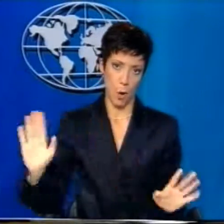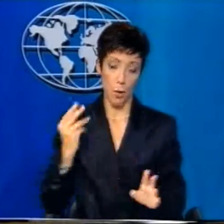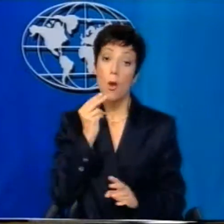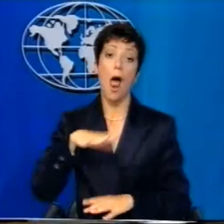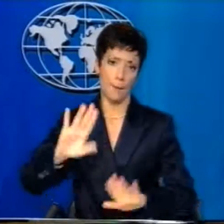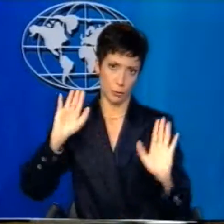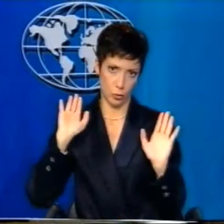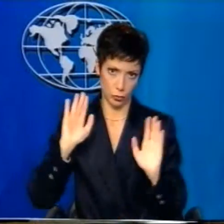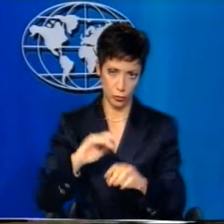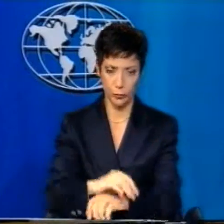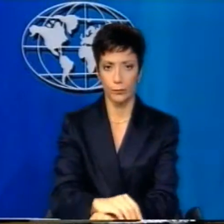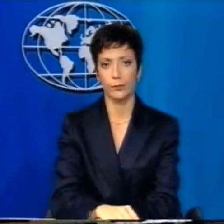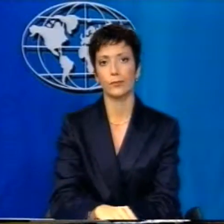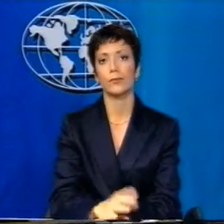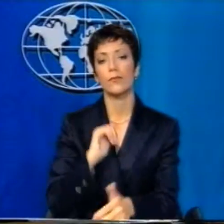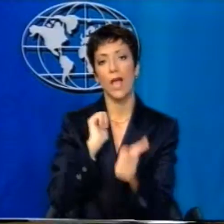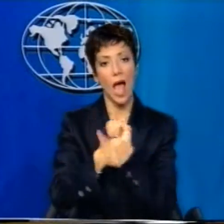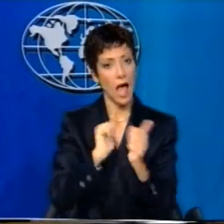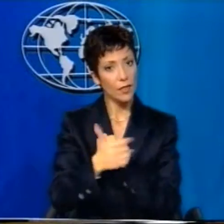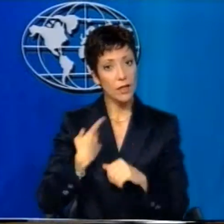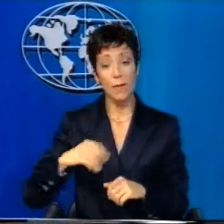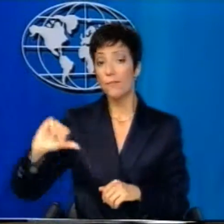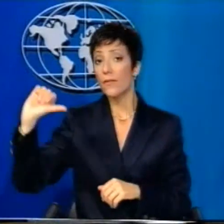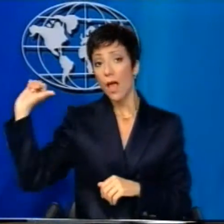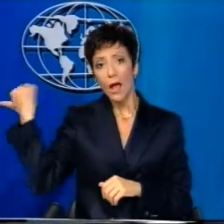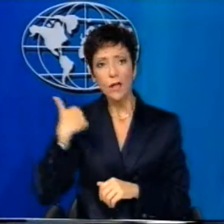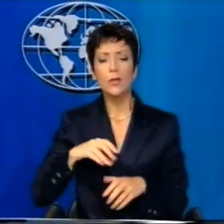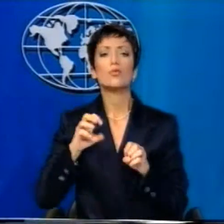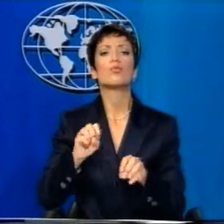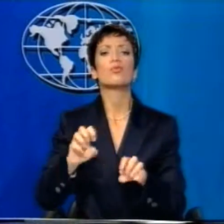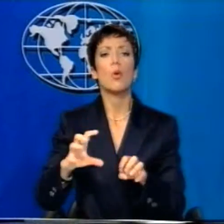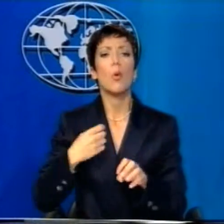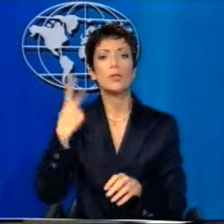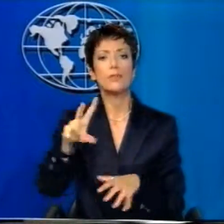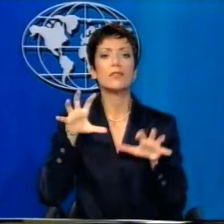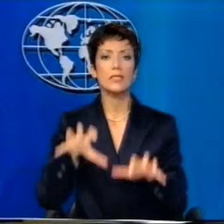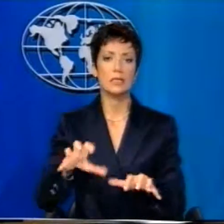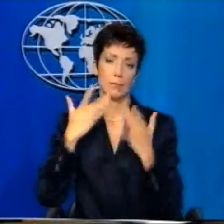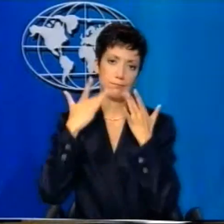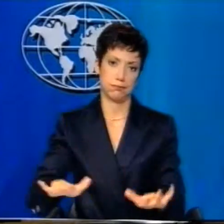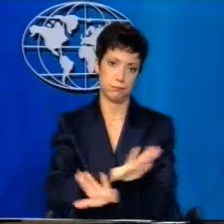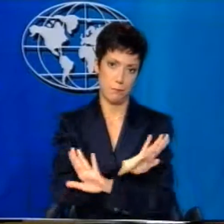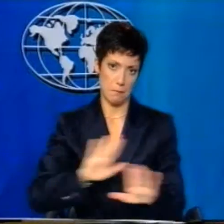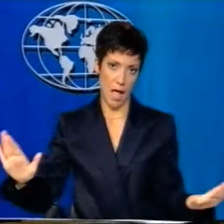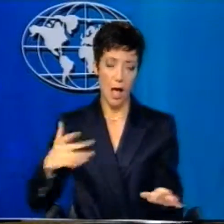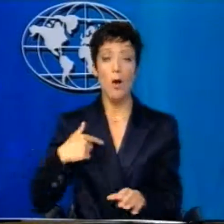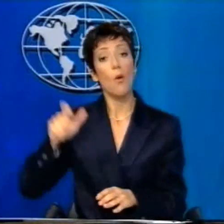Αθλητικά. Παρελθόν αποτελεί από εχθές για την ΑΕΚ ο Όλεκ Μπλαχίν. Ο Ουκρανός τεχνικός αποχαιρέτησε το πρωί